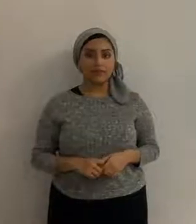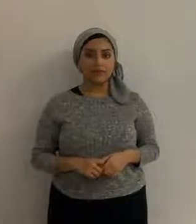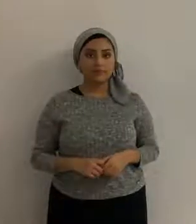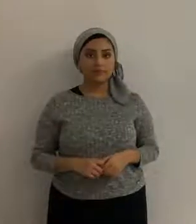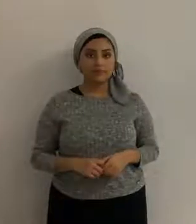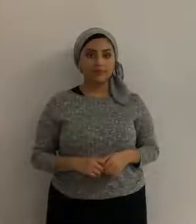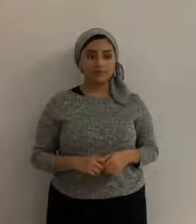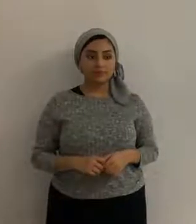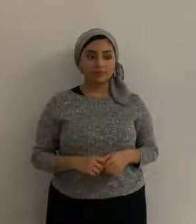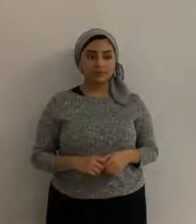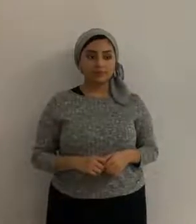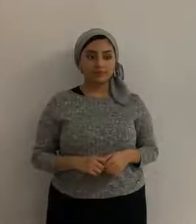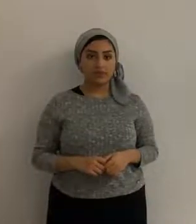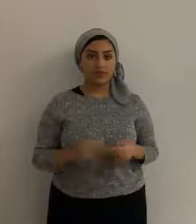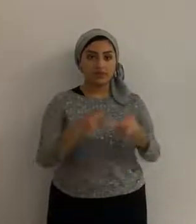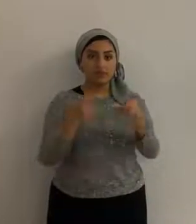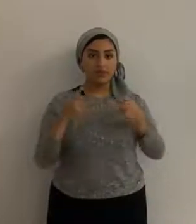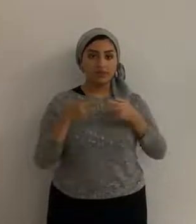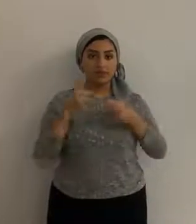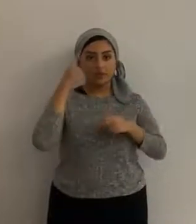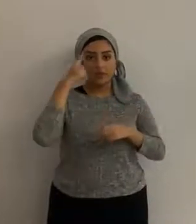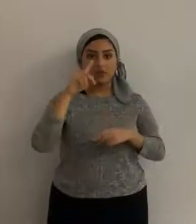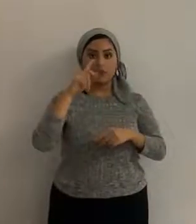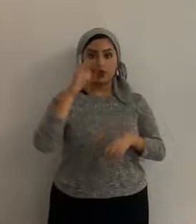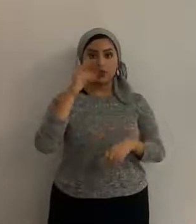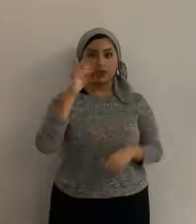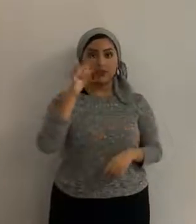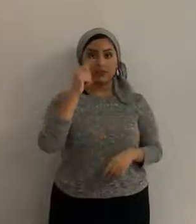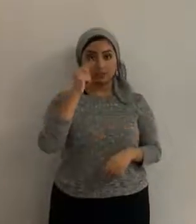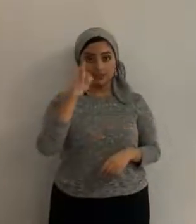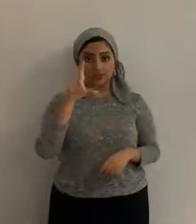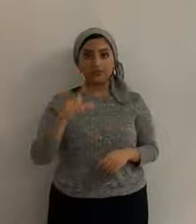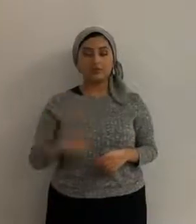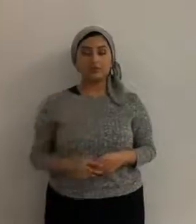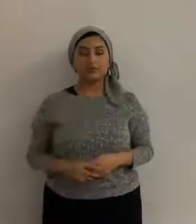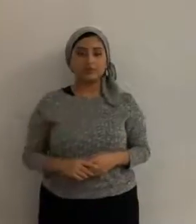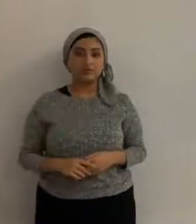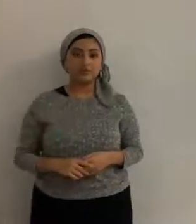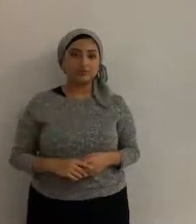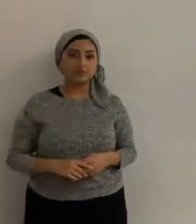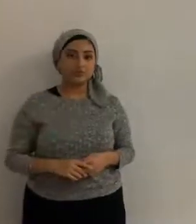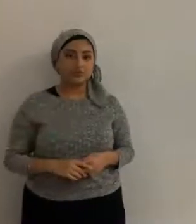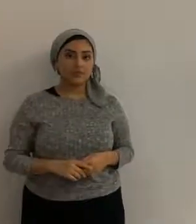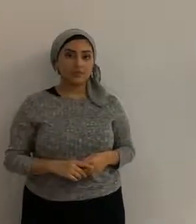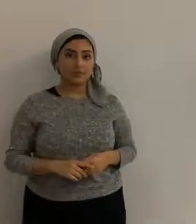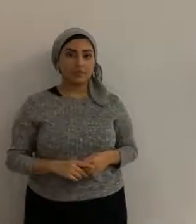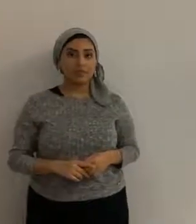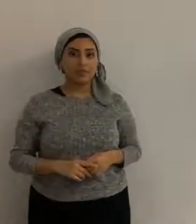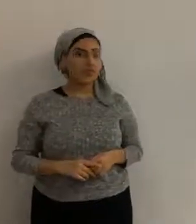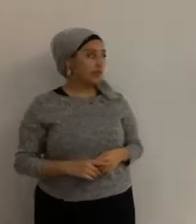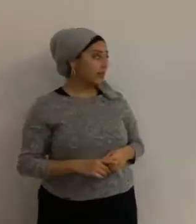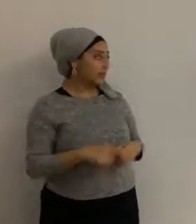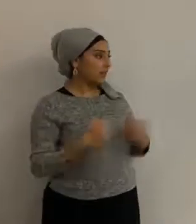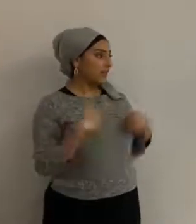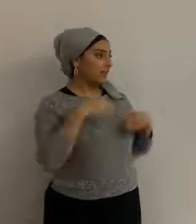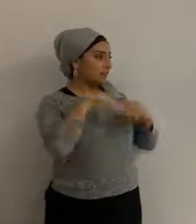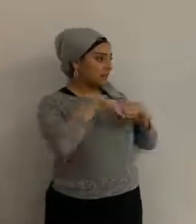plaza del cótel, ¿sí? De este lado está el acceso, Dung